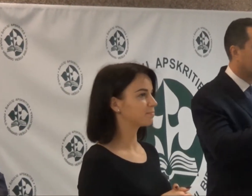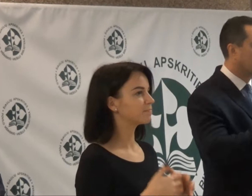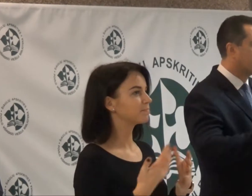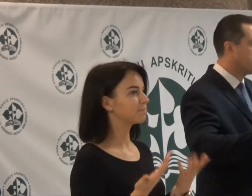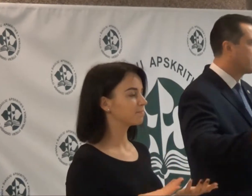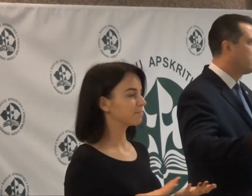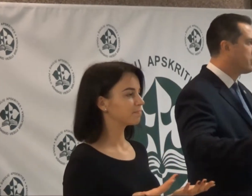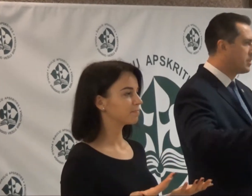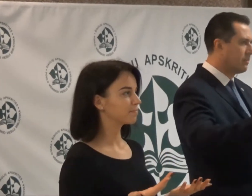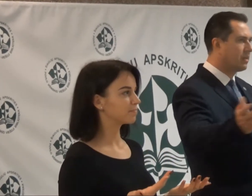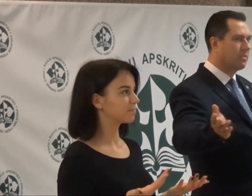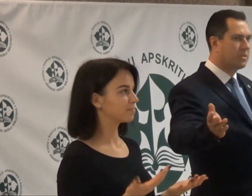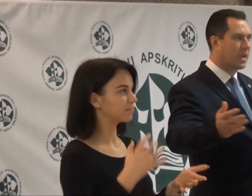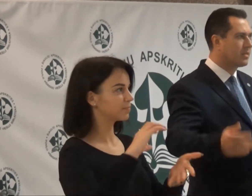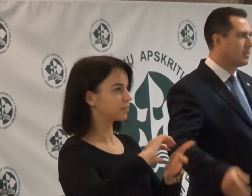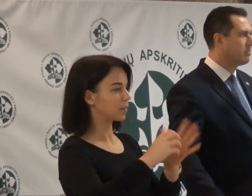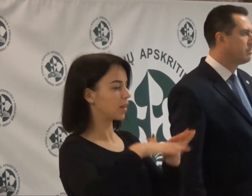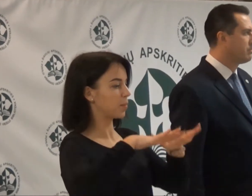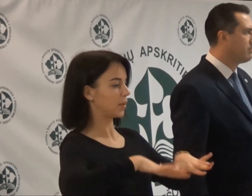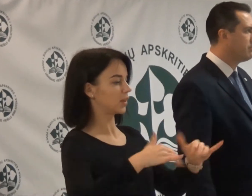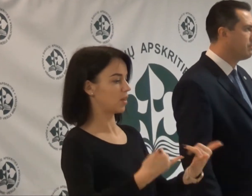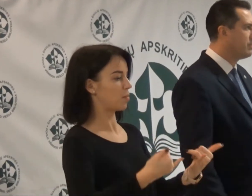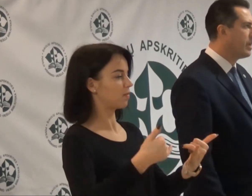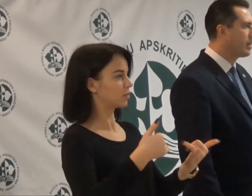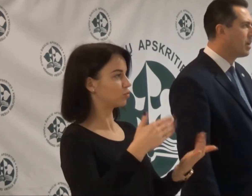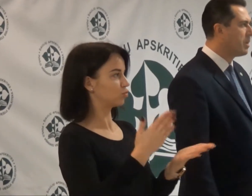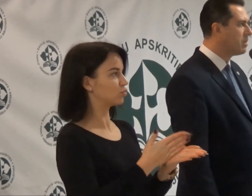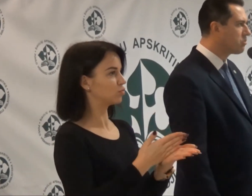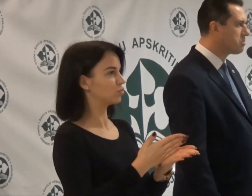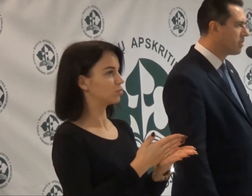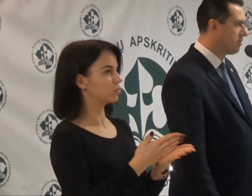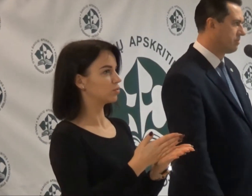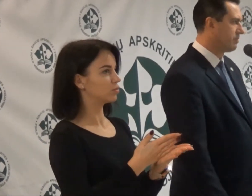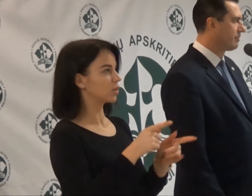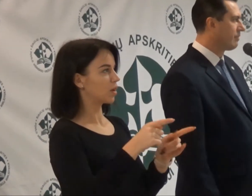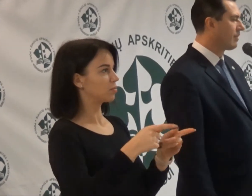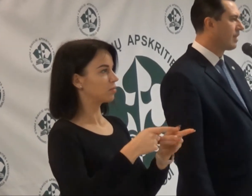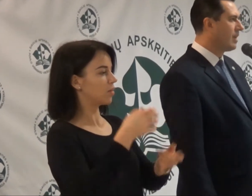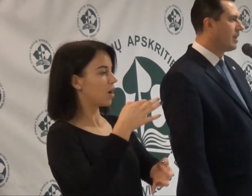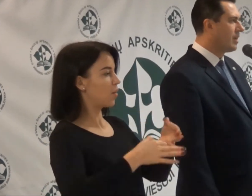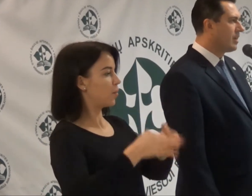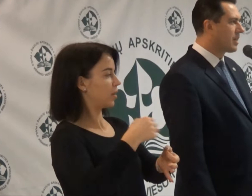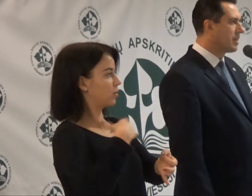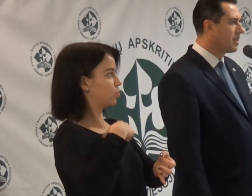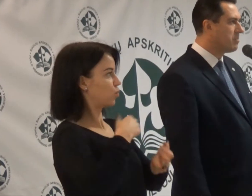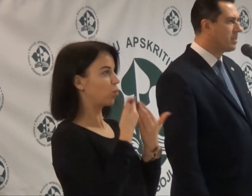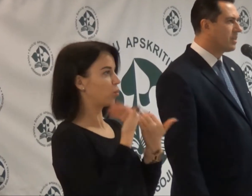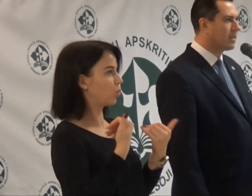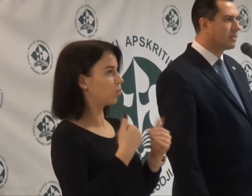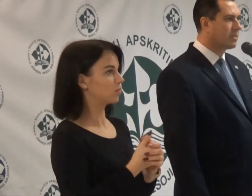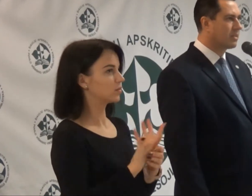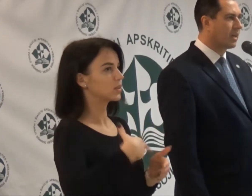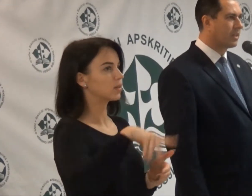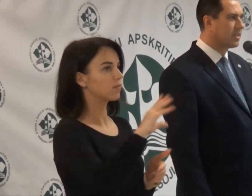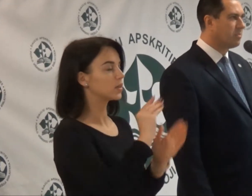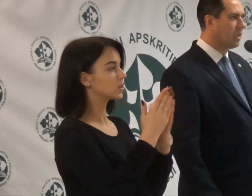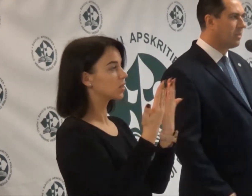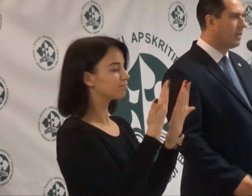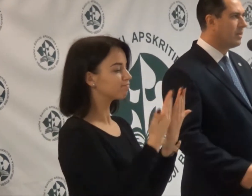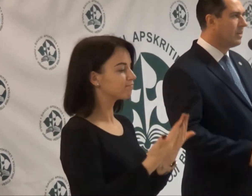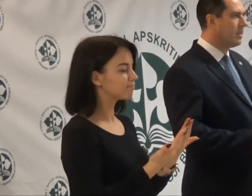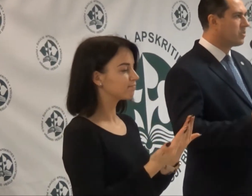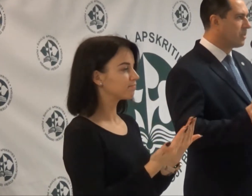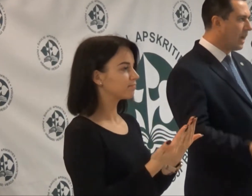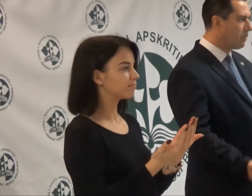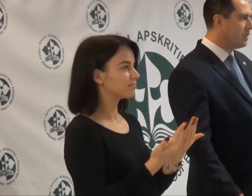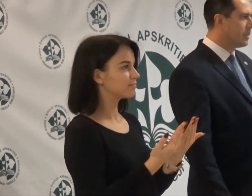Turbūt tose patalpose, kur čia esam, nėra abejingų žmonių. Skaitydami knygas, kartais